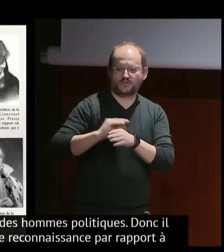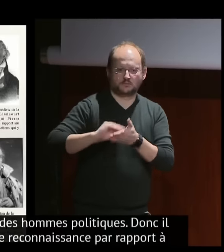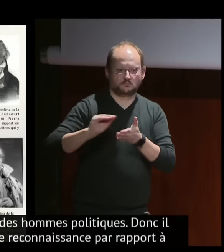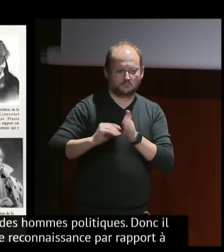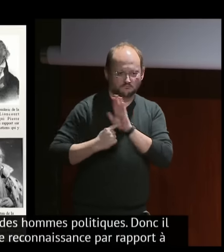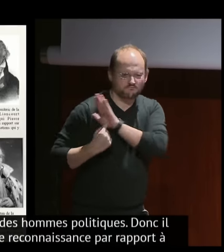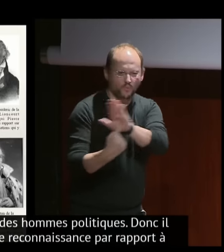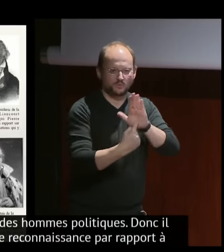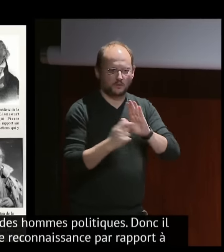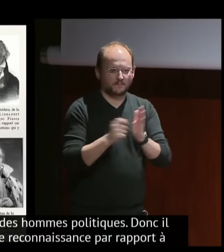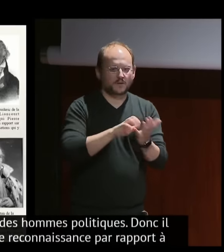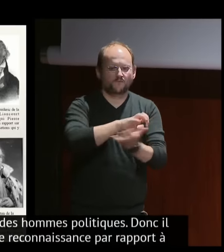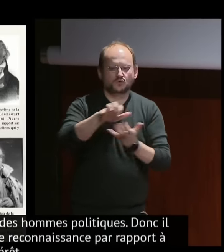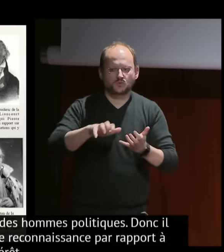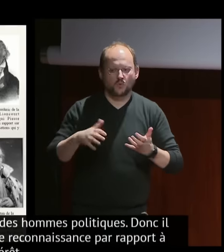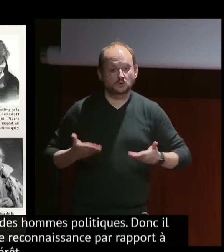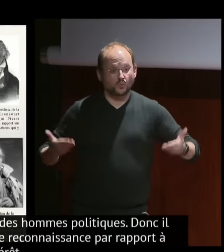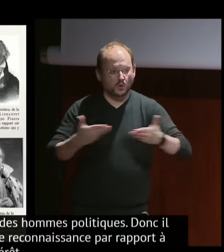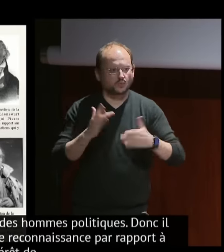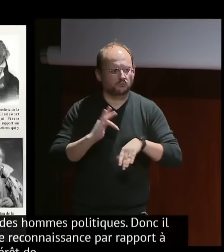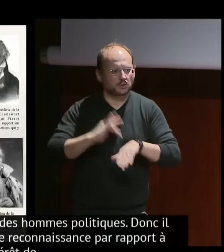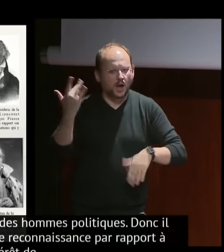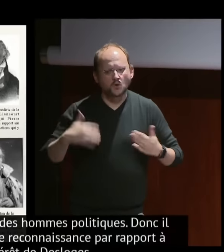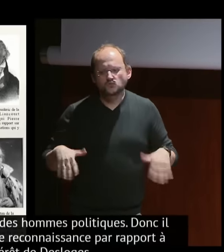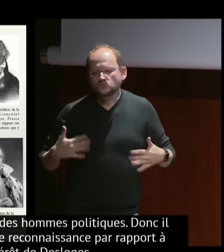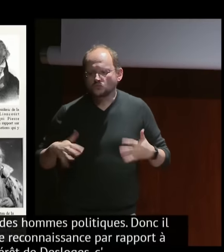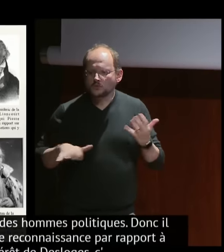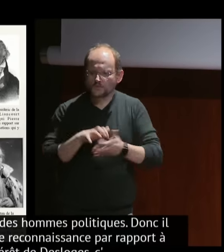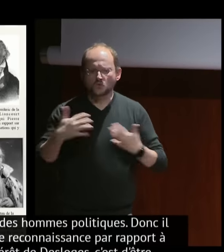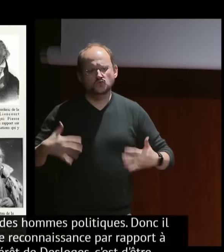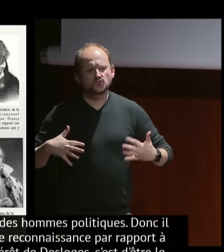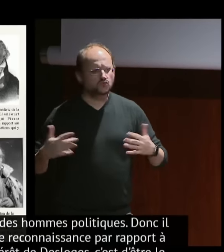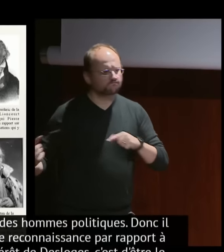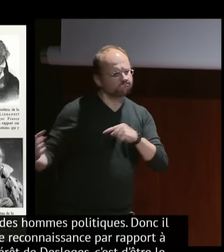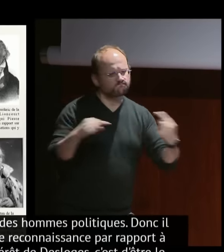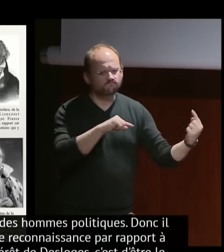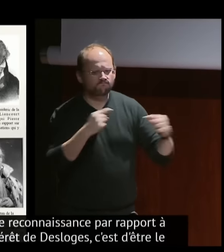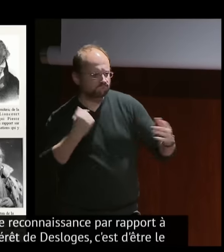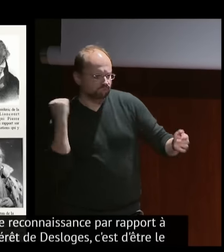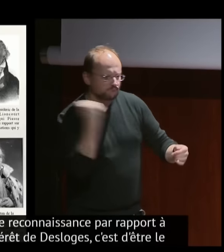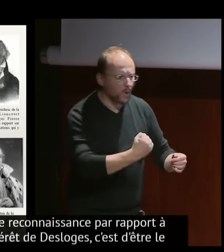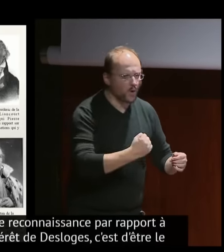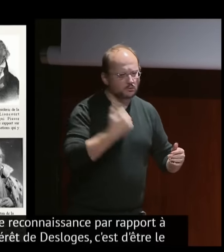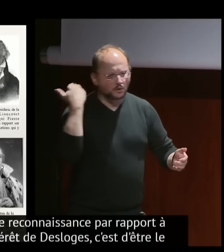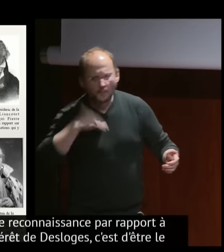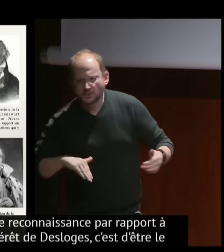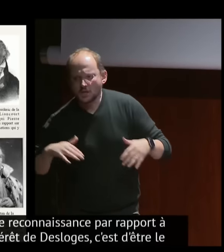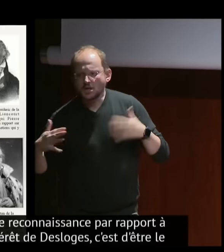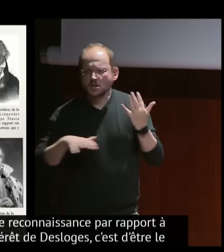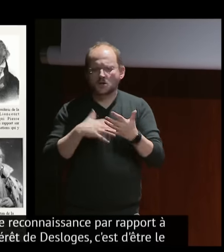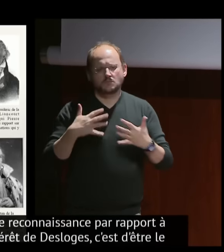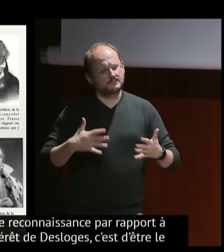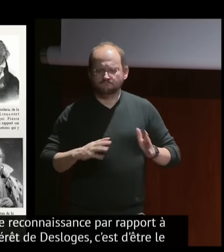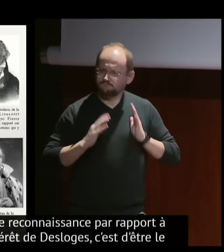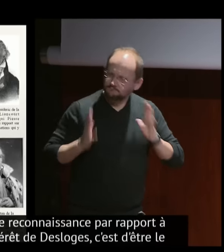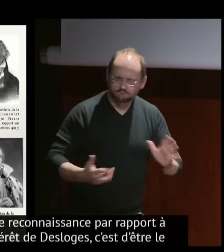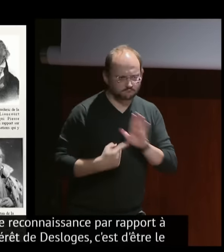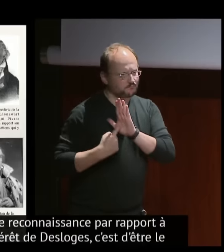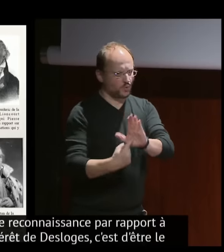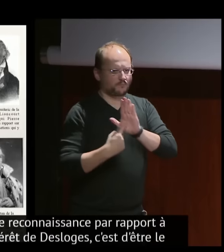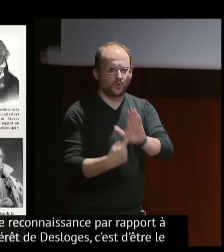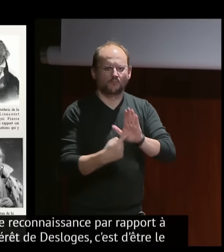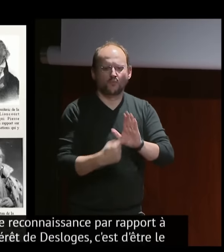c'est d'être le premier sourd à avoir été publié et le premier sourd à avoir édité des écrits